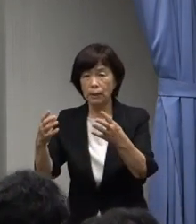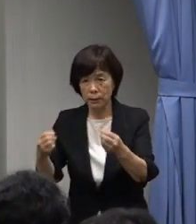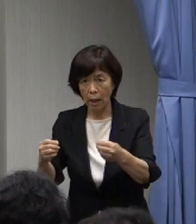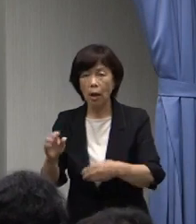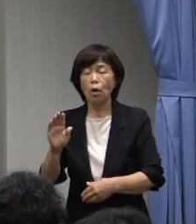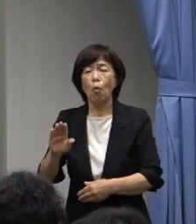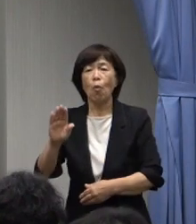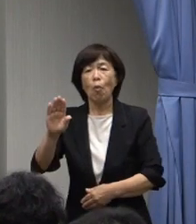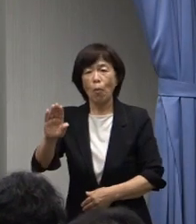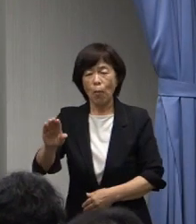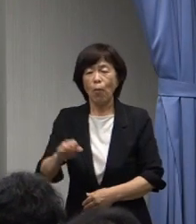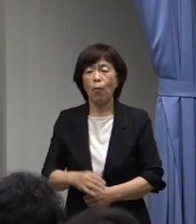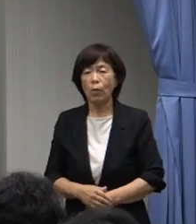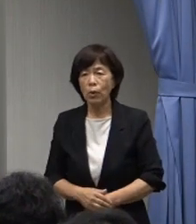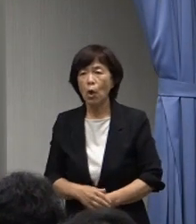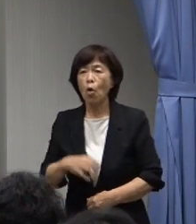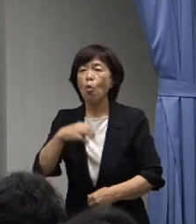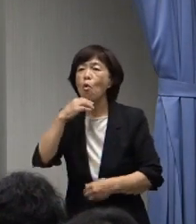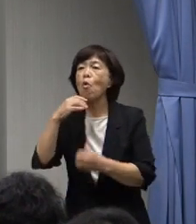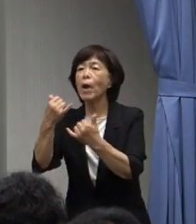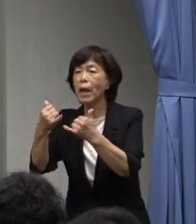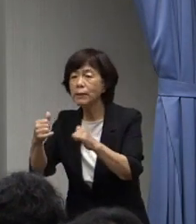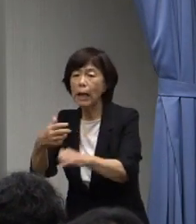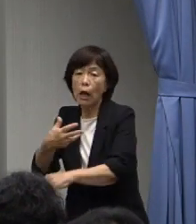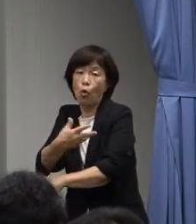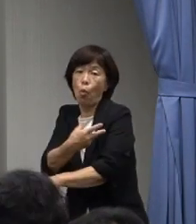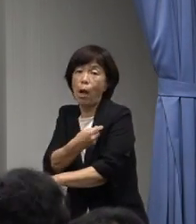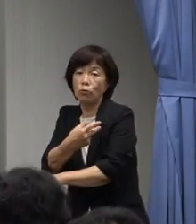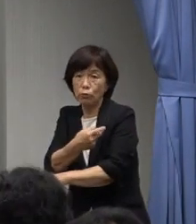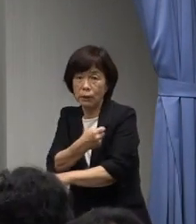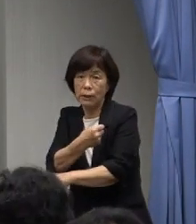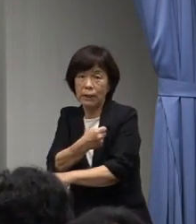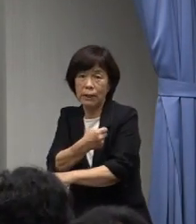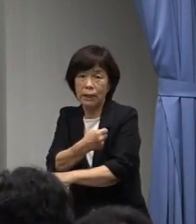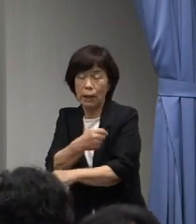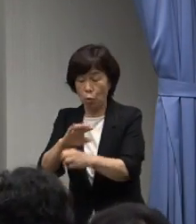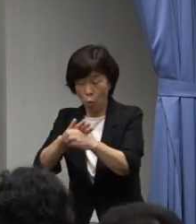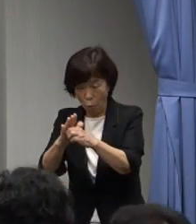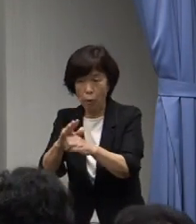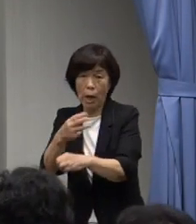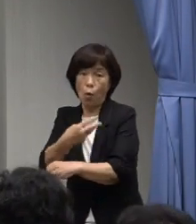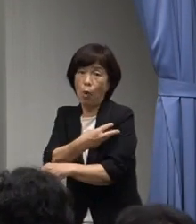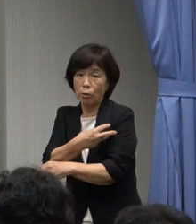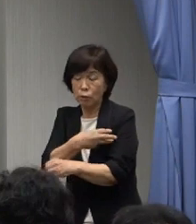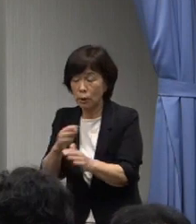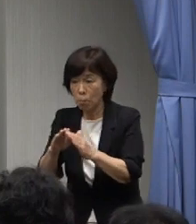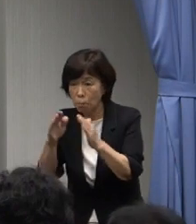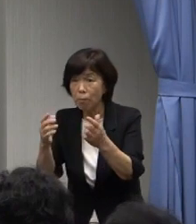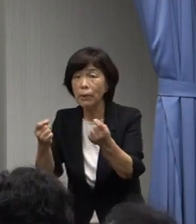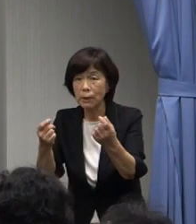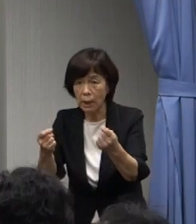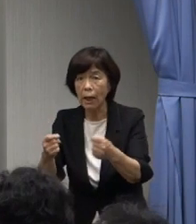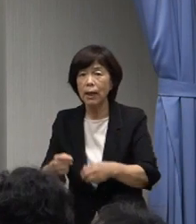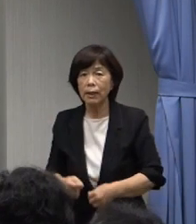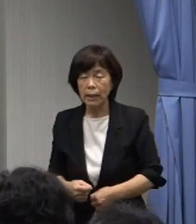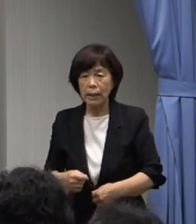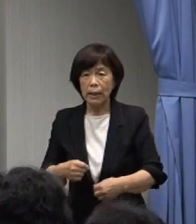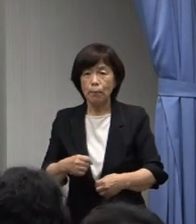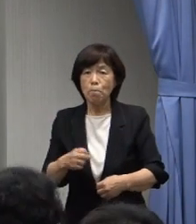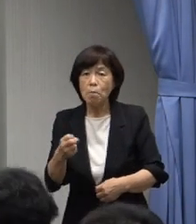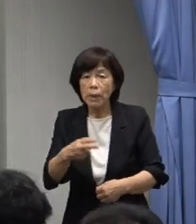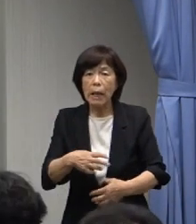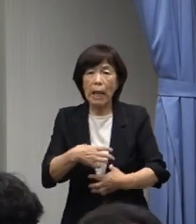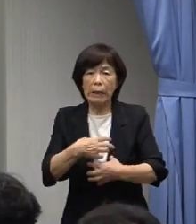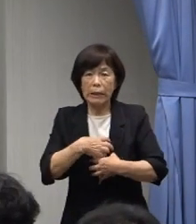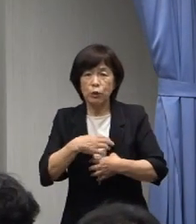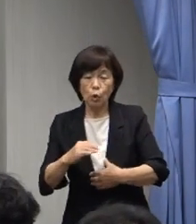今後もですね、高齢者のワクチンというのが始まって、コロナのワクチン、高齢者のリスクの高い方のワクチンが